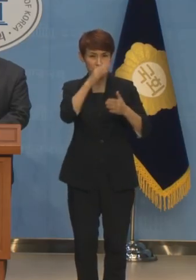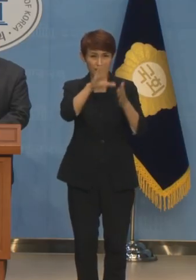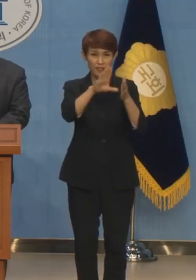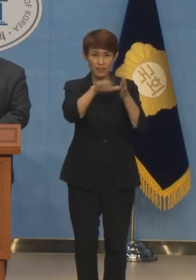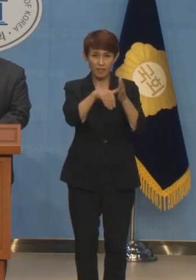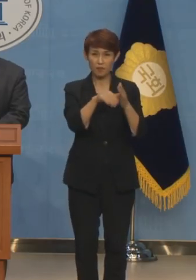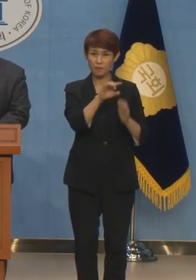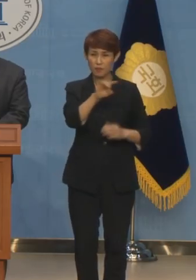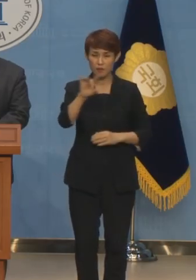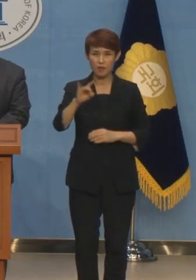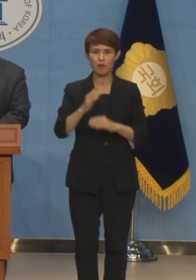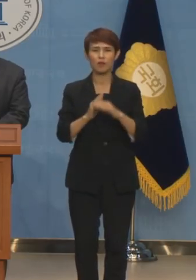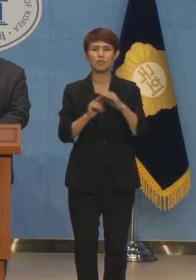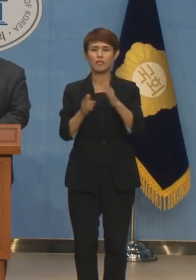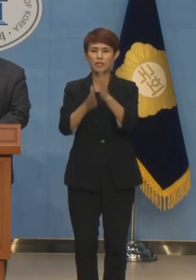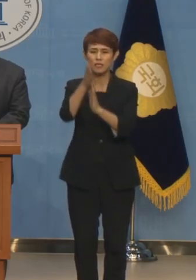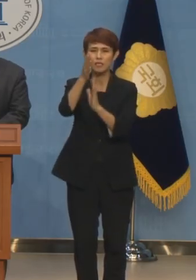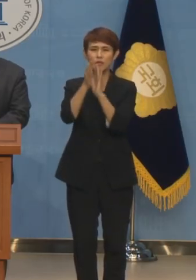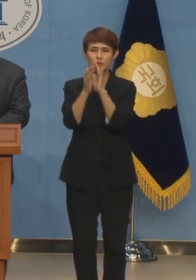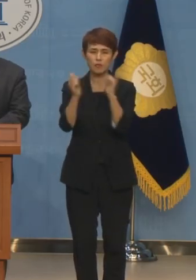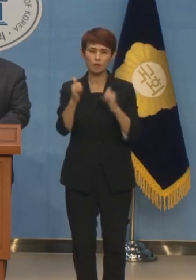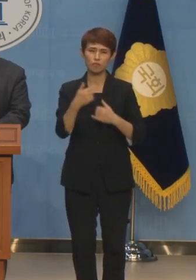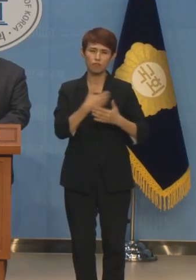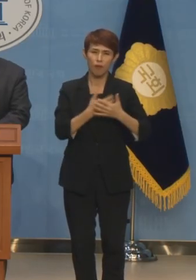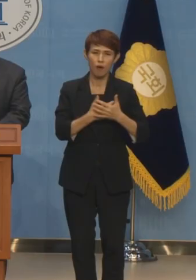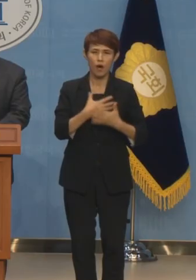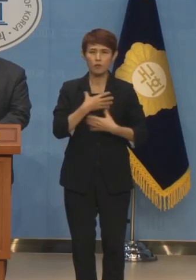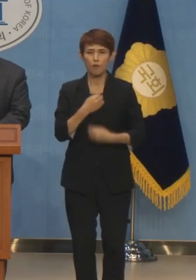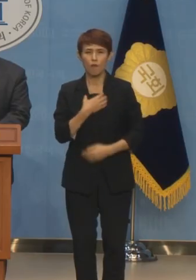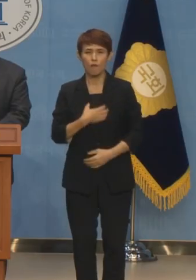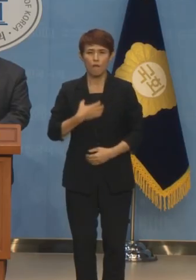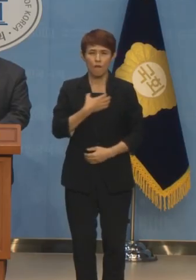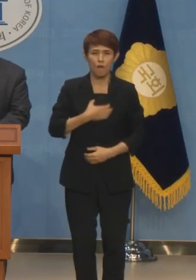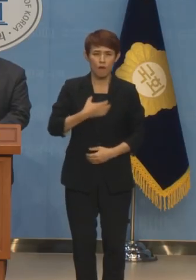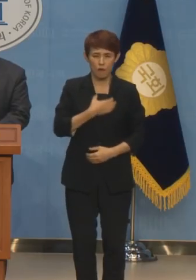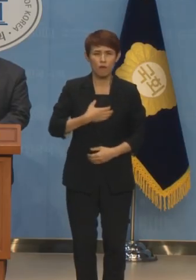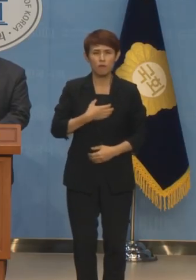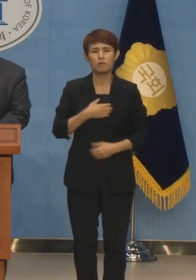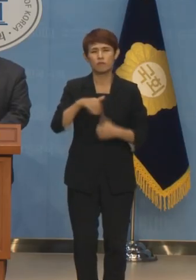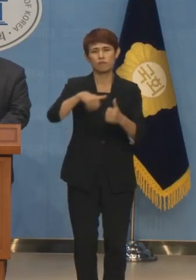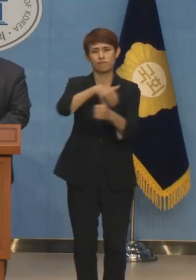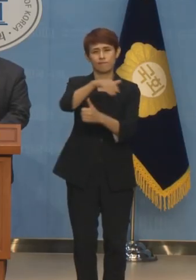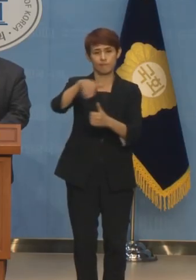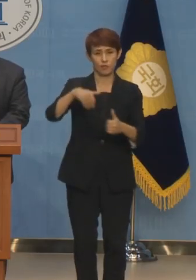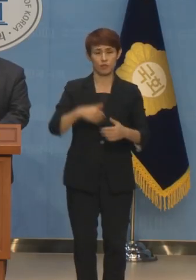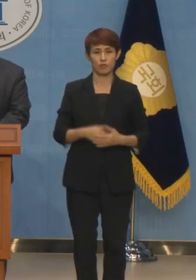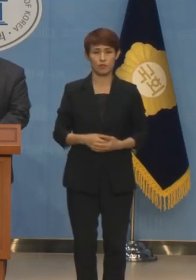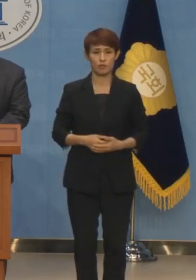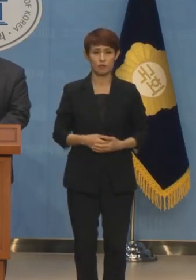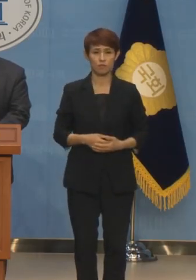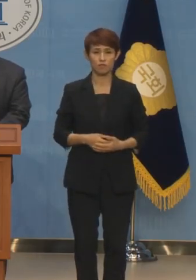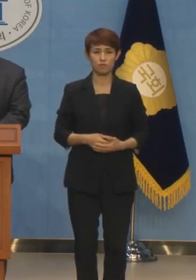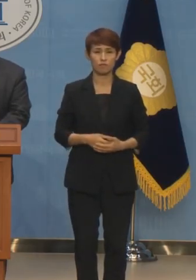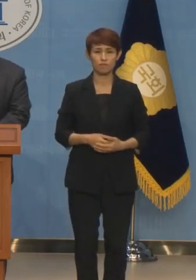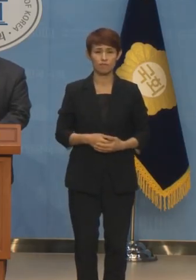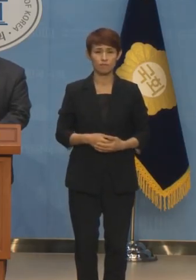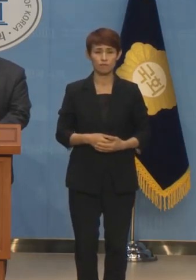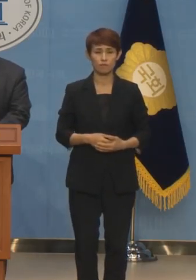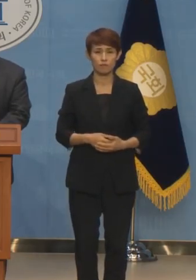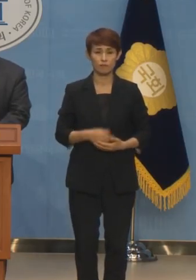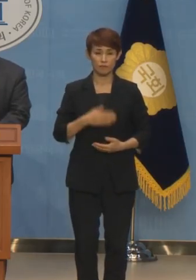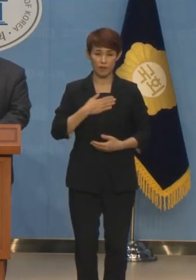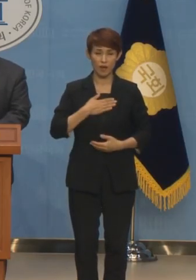때마다 파주 시민이 불안에 떨고 안전을 위협받아야 했습니다. 파주 문산에서 나고 자란